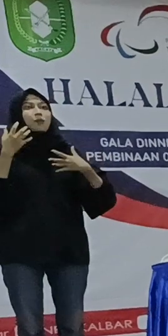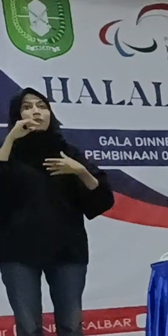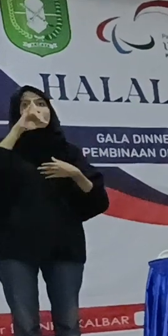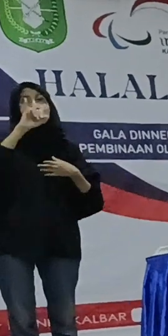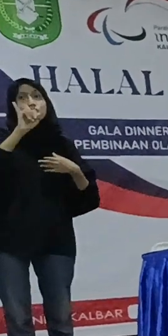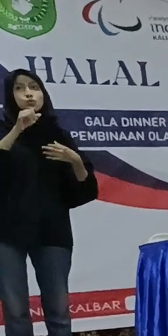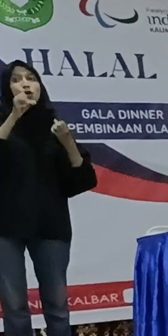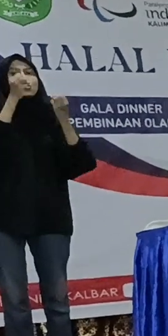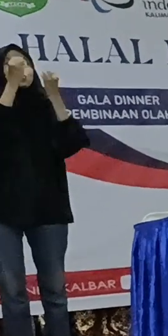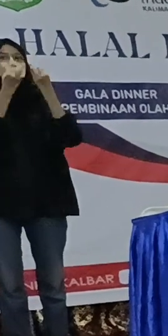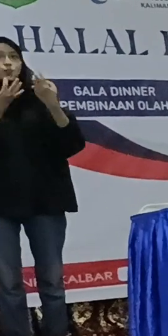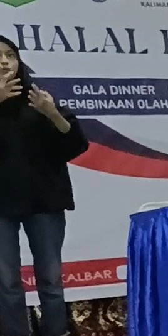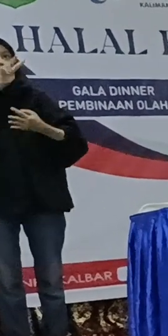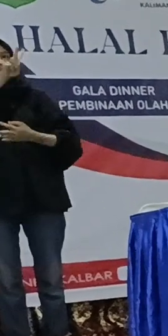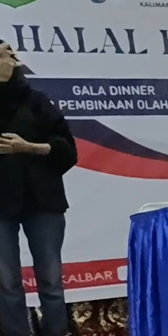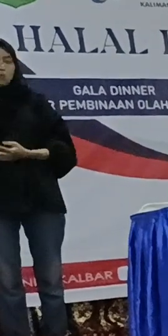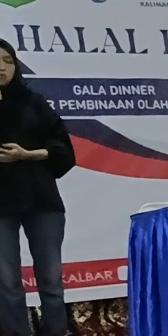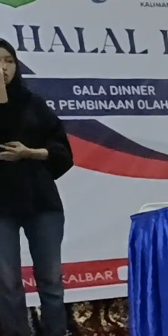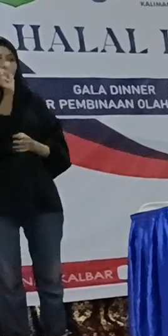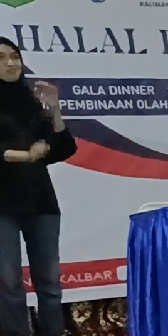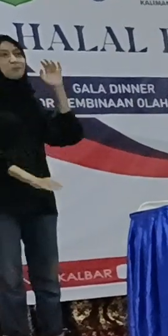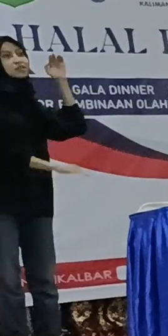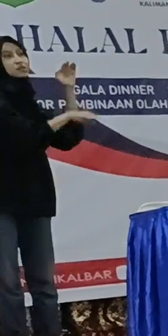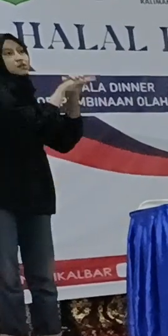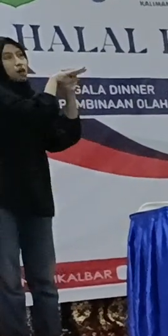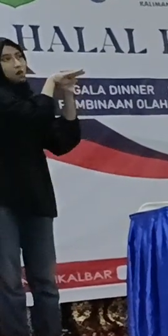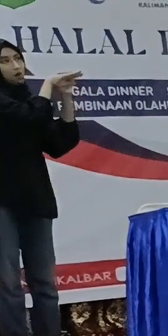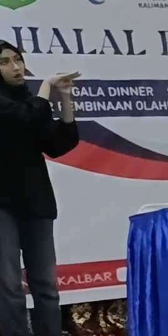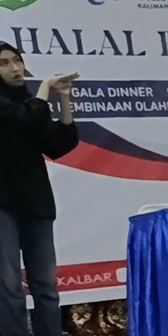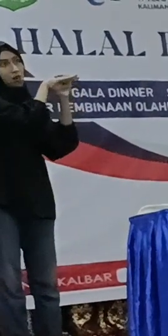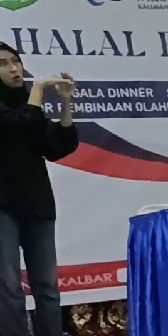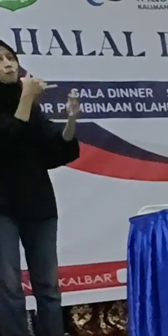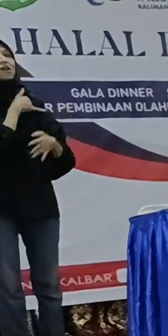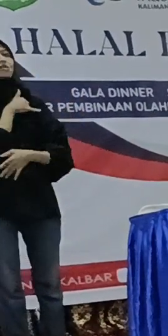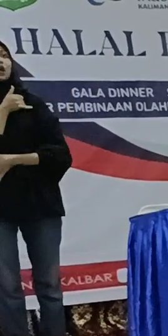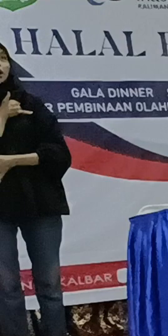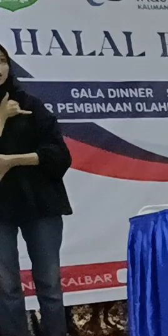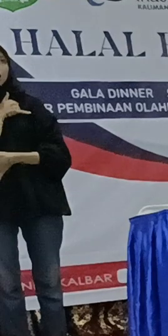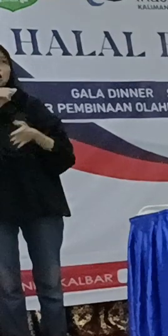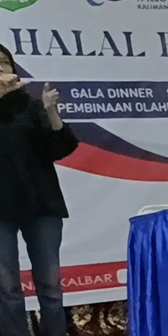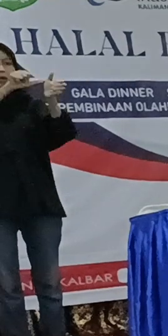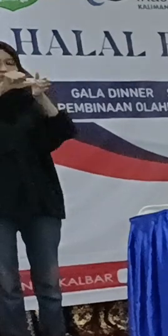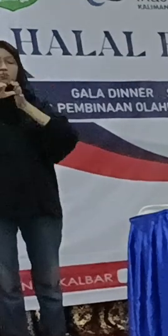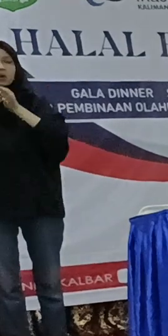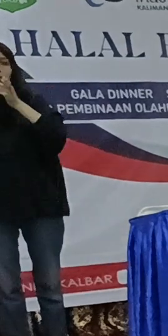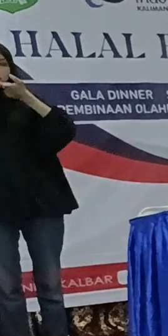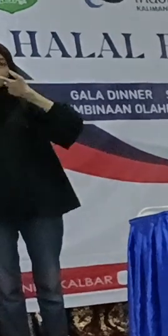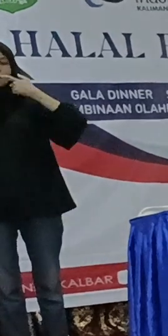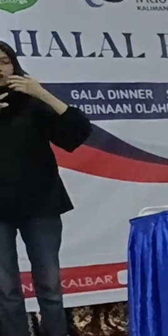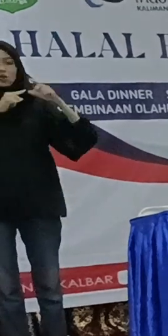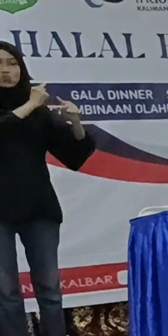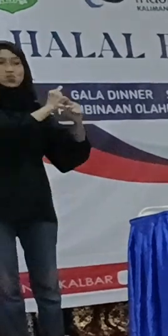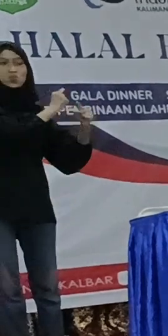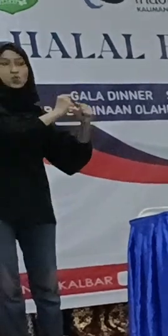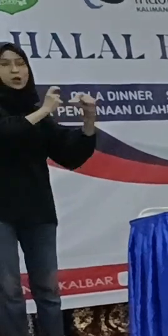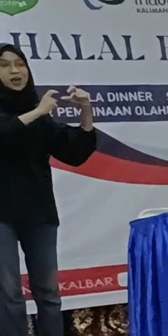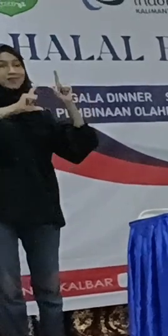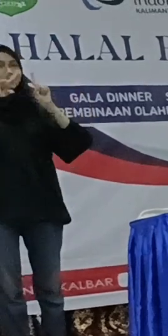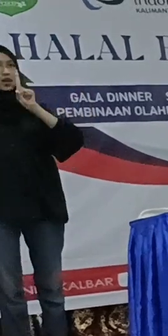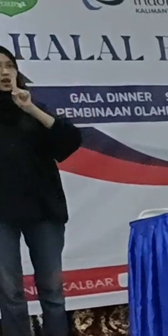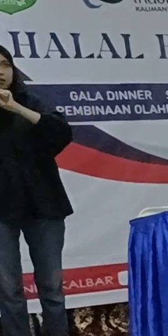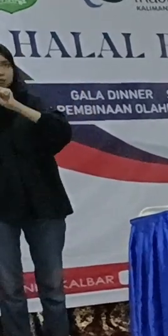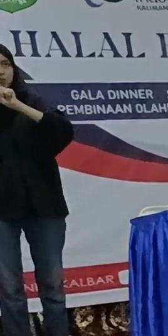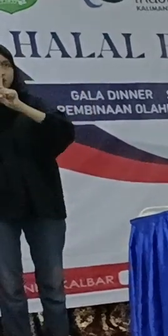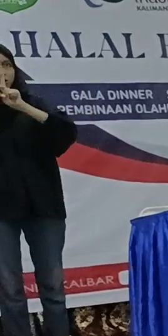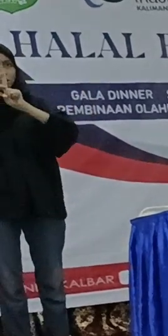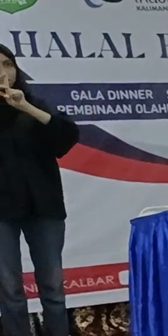boleh 20. Kami yakin dengan bantuan Bapak Ibu sekolah, guru yang bisa ini